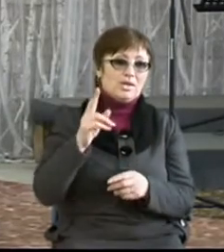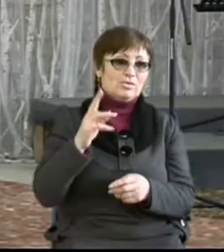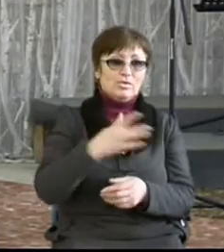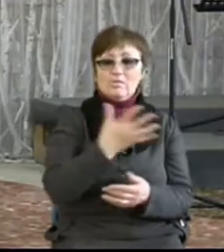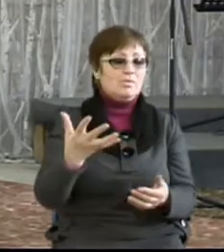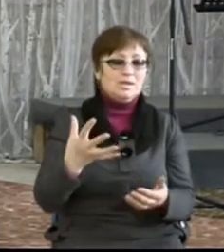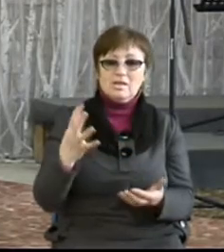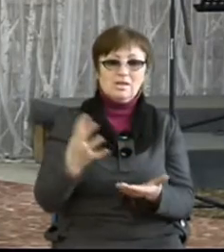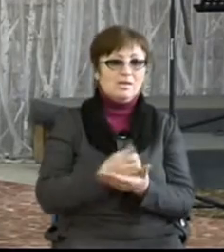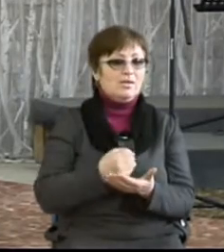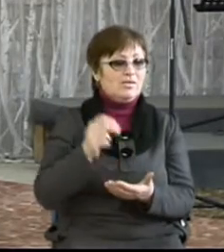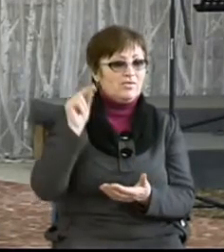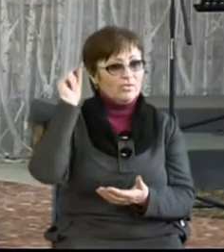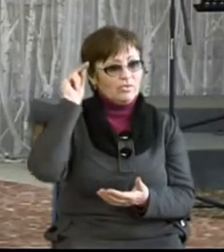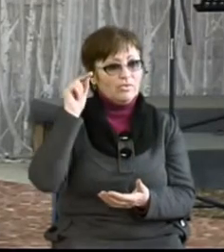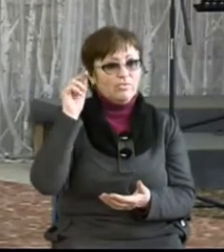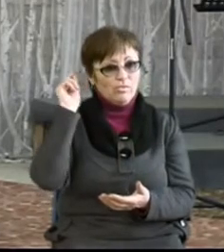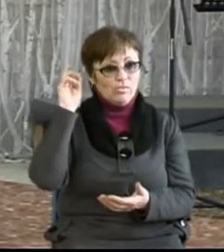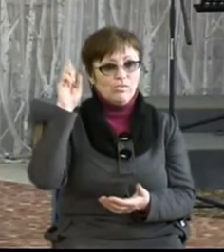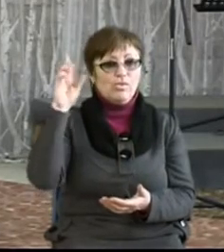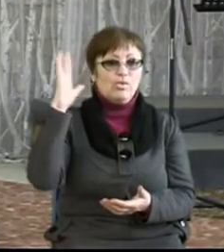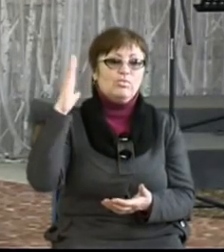повторять периодически.